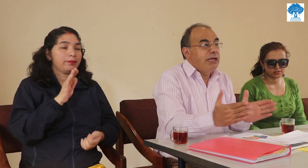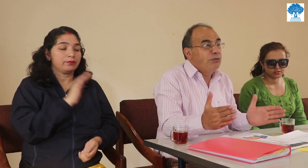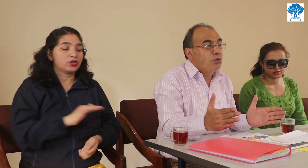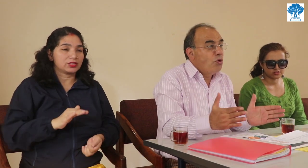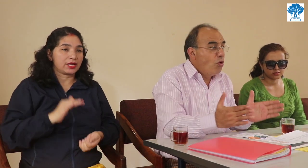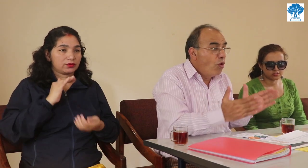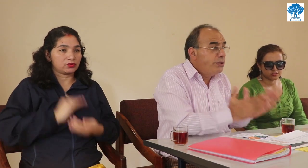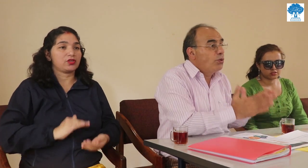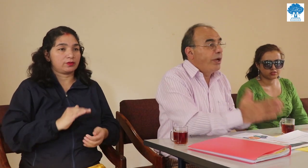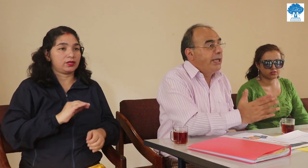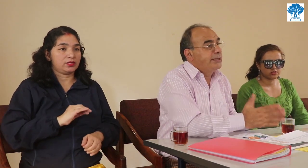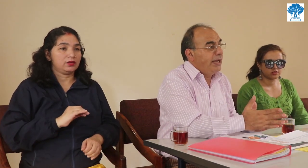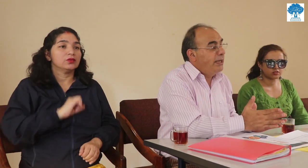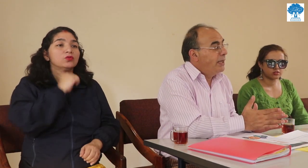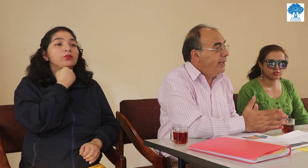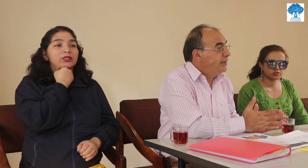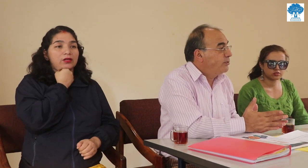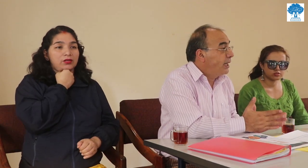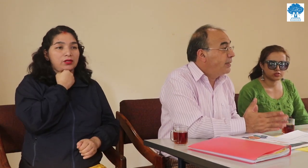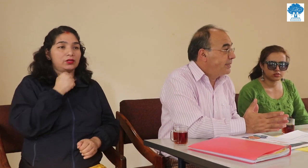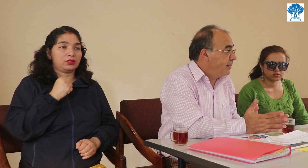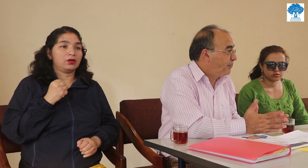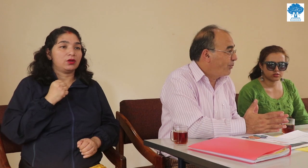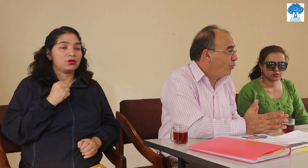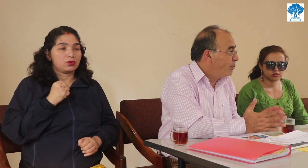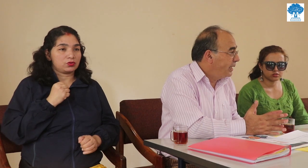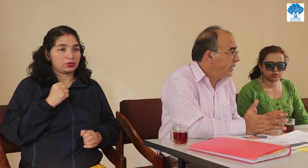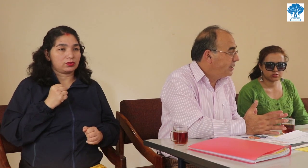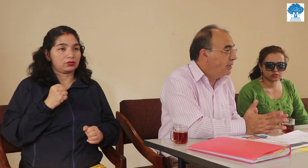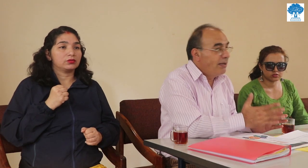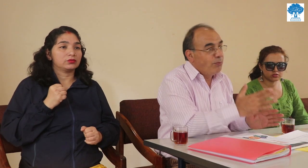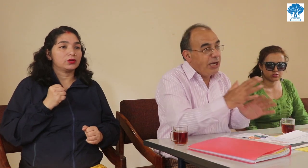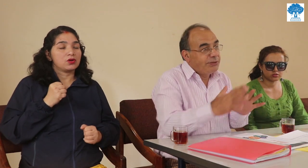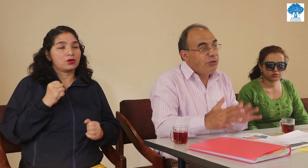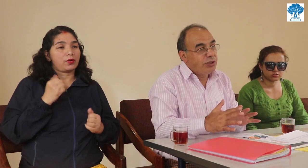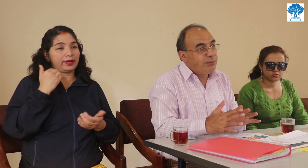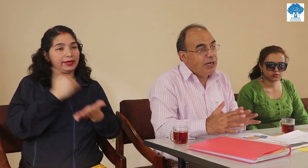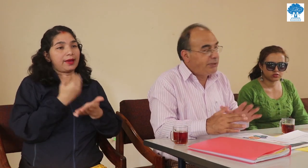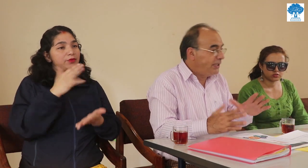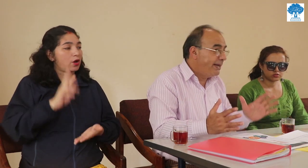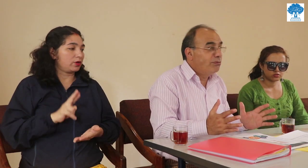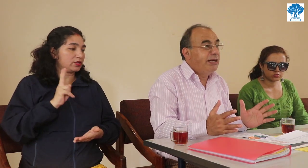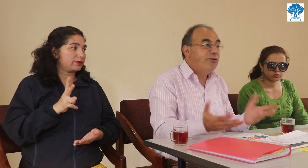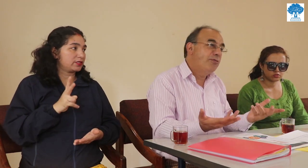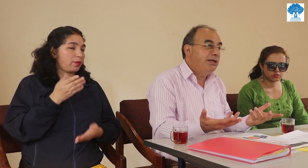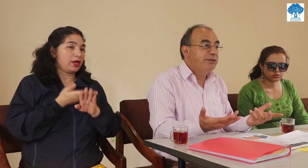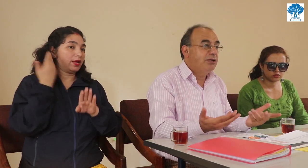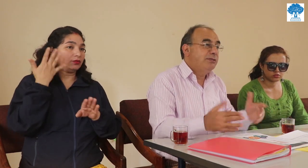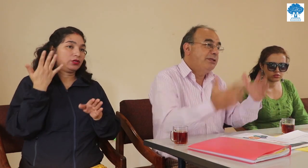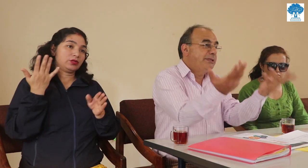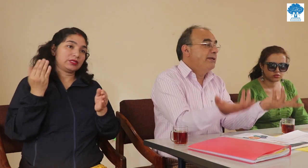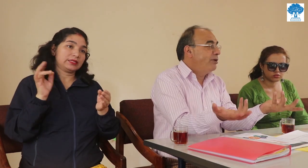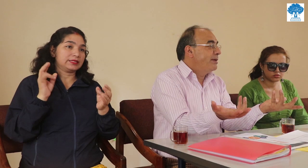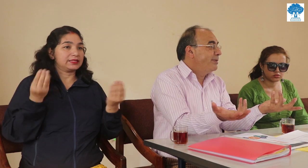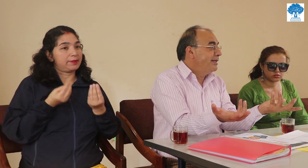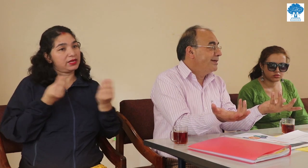भएको हुनाले उसको वुमन्सको हेल्थ चाहिँ एकदम थ्रेटमा छ, कम्प्लिकेटेड छ. प्रोल्याप्स, युटेरस प्रोल्याप्स त्यति बेला हुँदैन, नर्मलै हुन्छ,